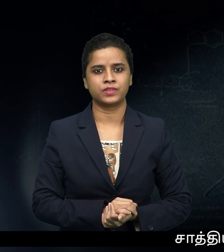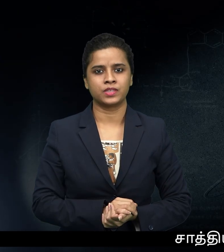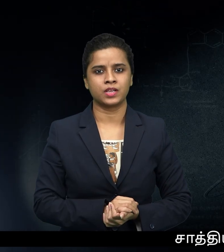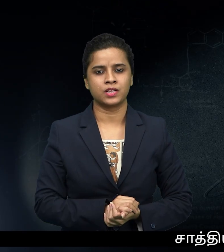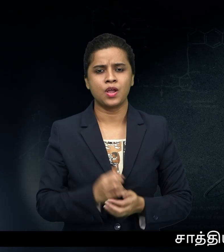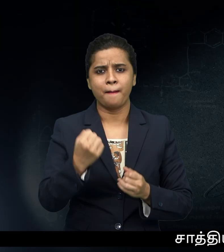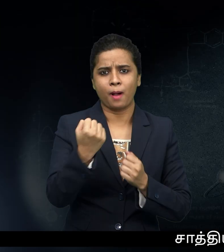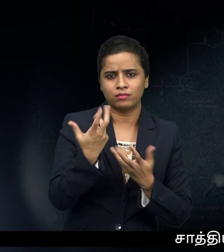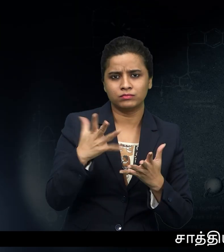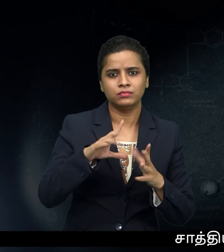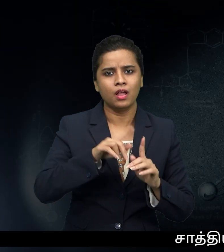மின்னழுத்த வேறுபாடு,